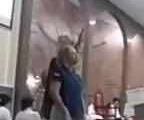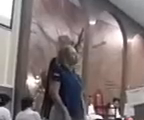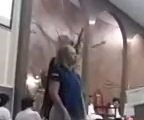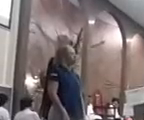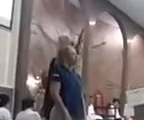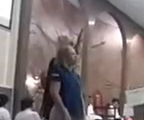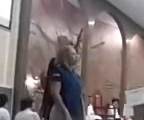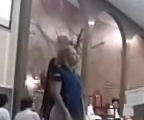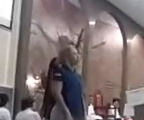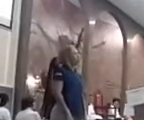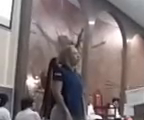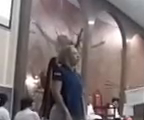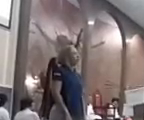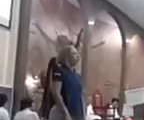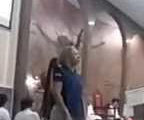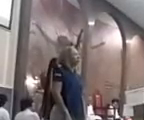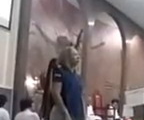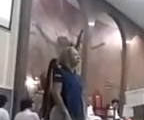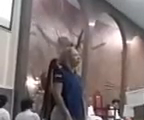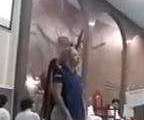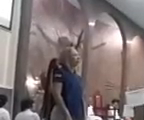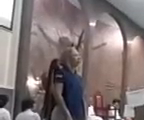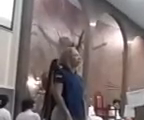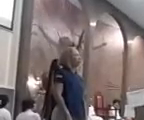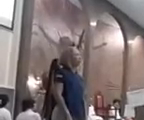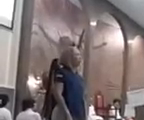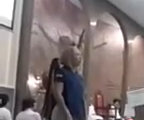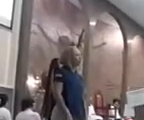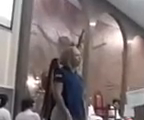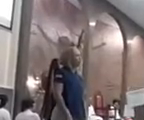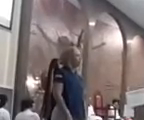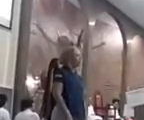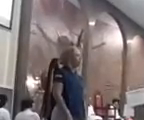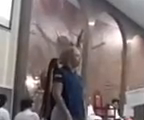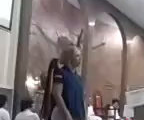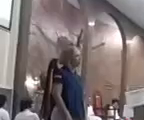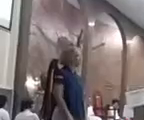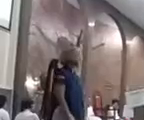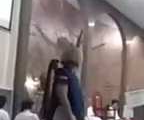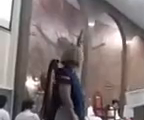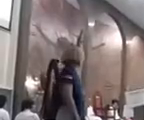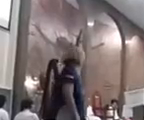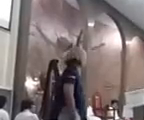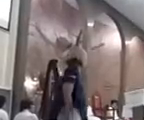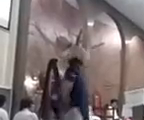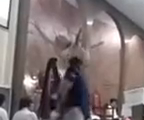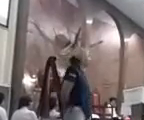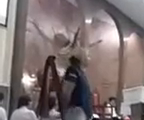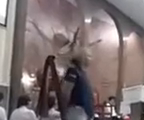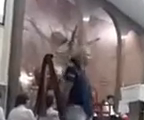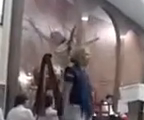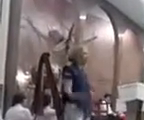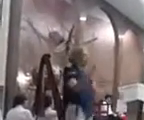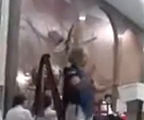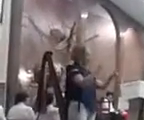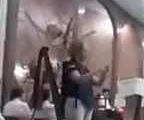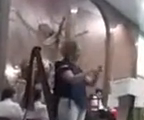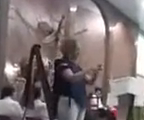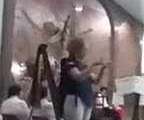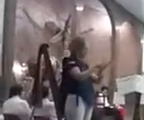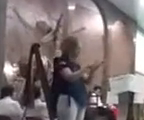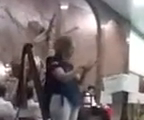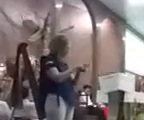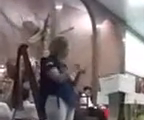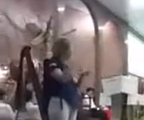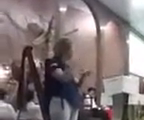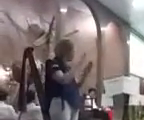casa, que ficam esperando que você retorne, esperando que você volte, mesmo nos momentos difíceis,